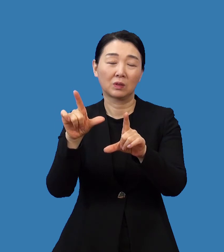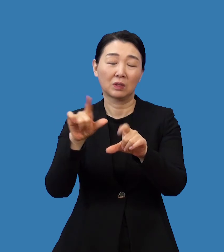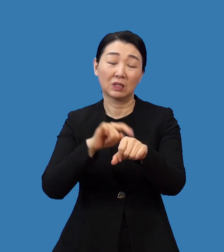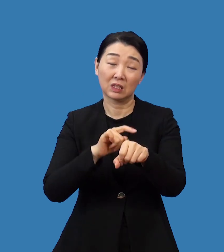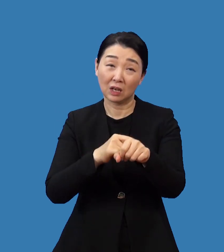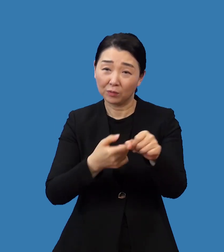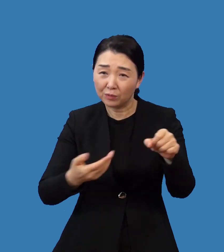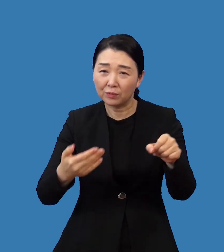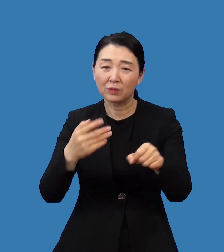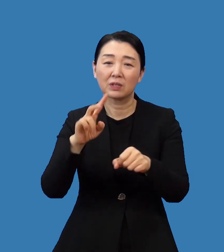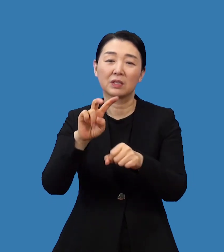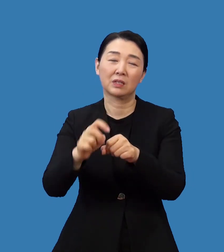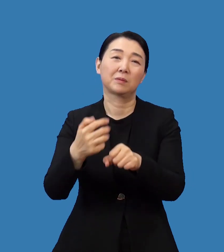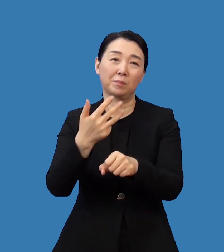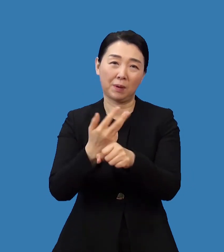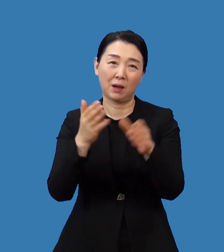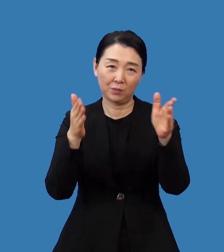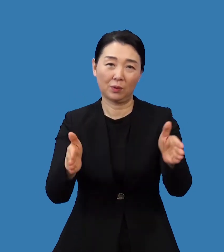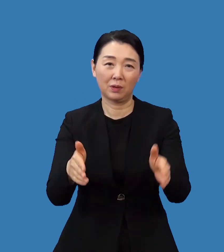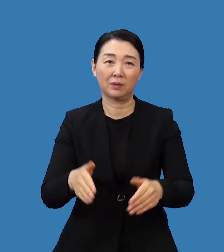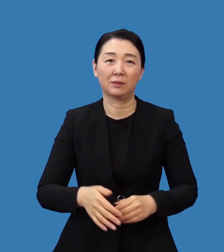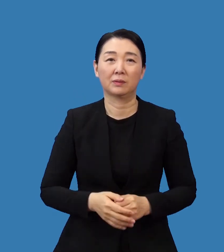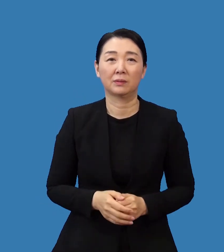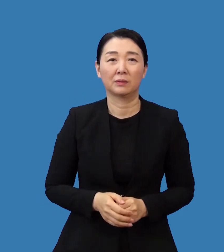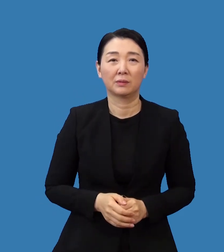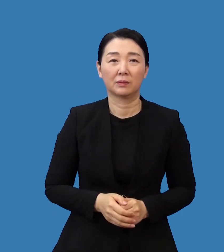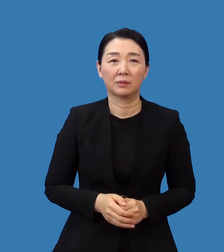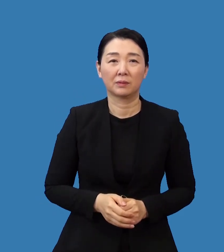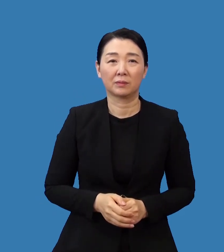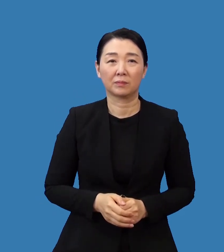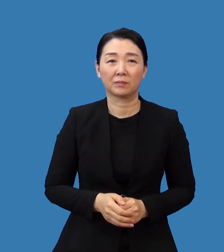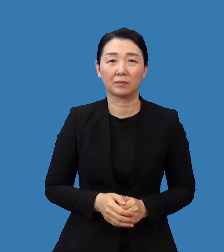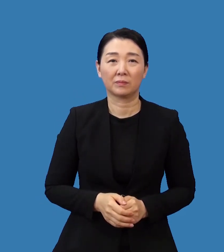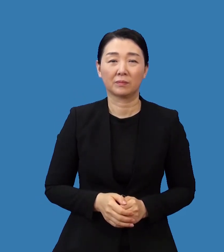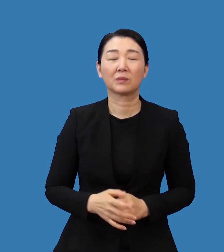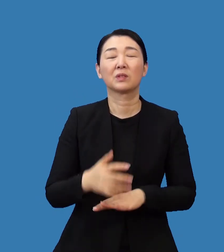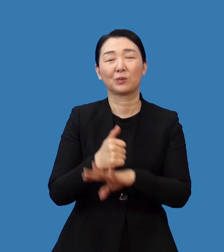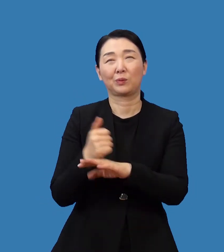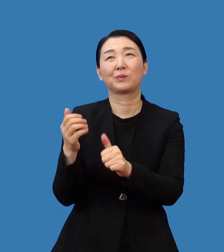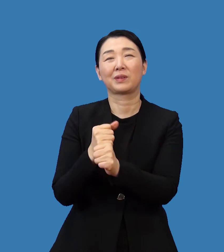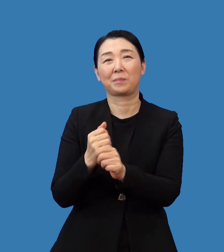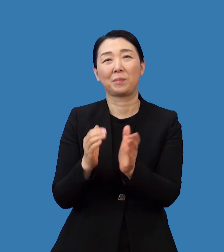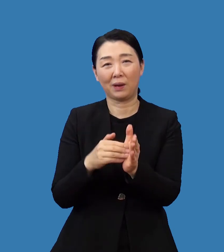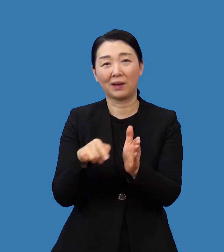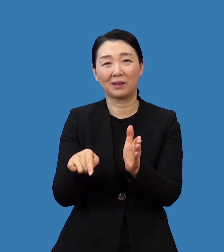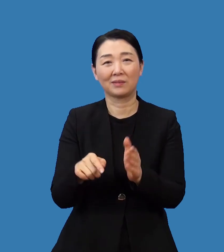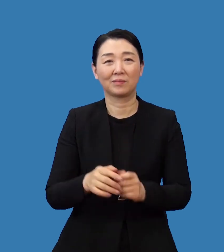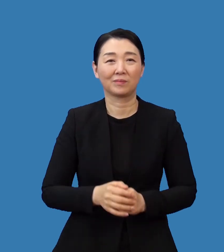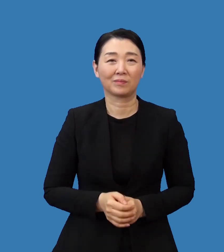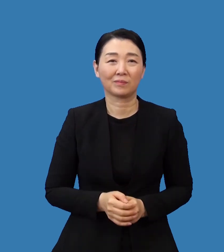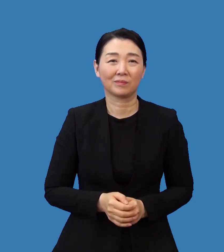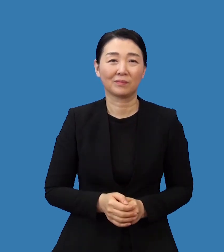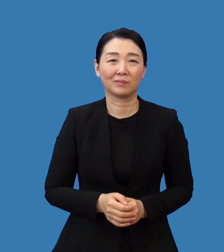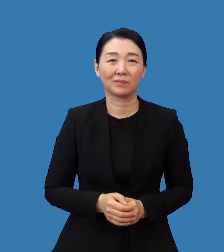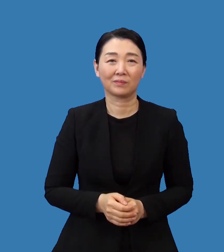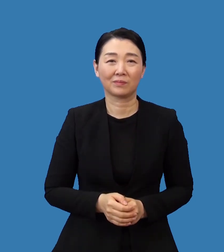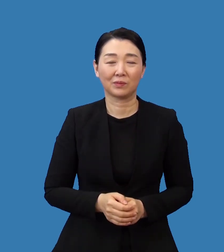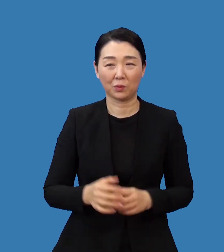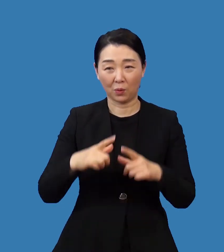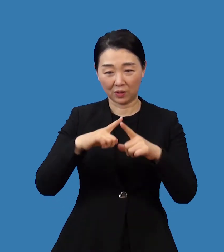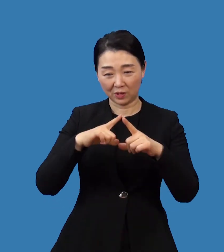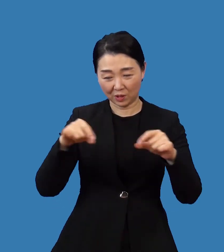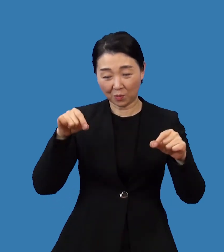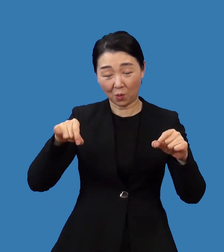28년이에요. 28년 동안. 그러다 나중에 잡혔습니다. 이 사람이 잡혔어요. 그리고 이제